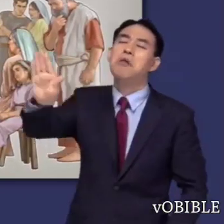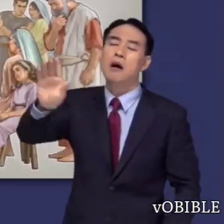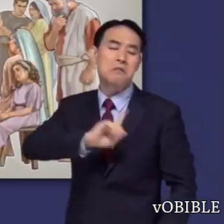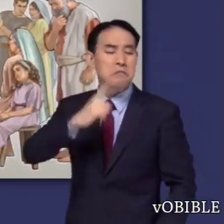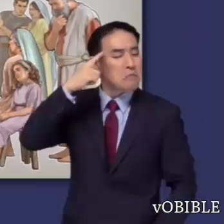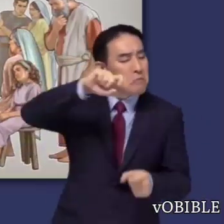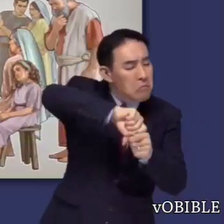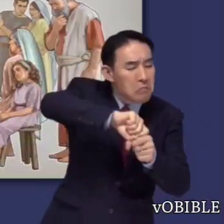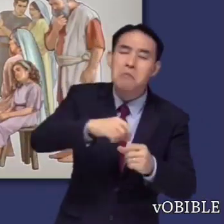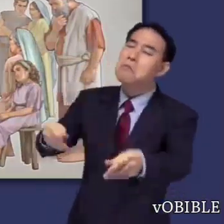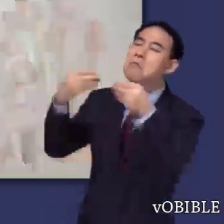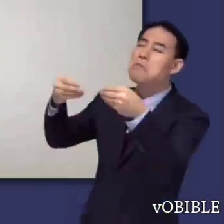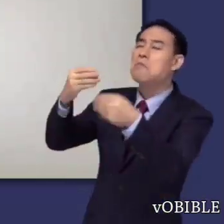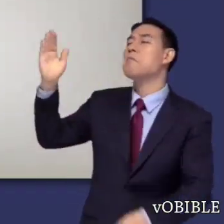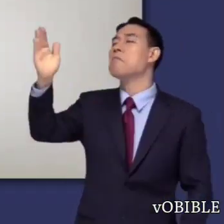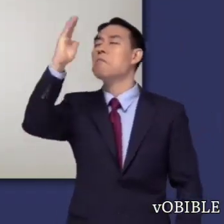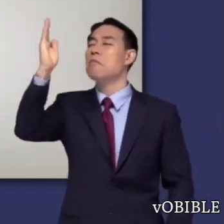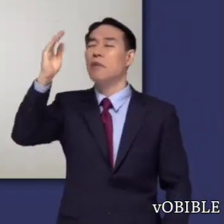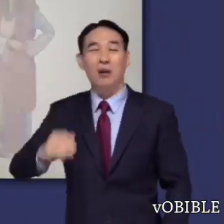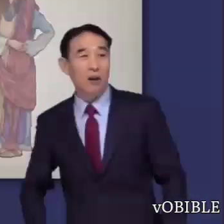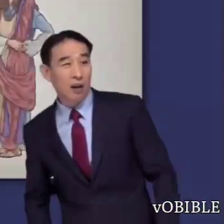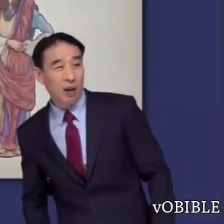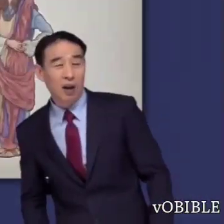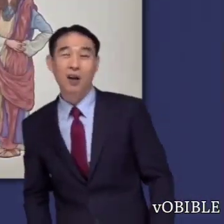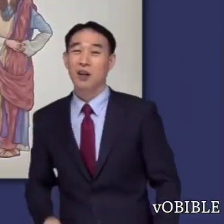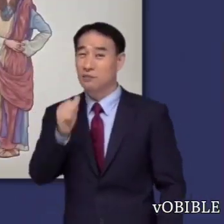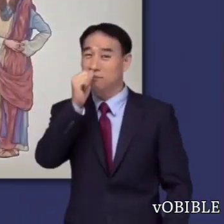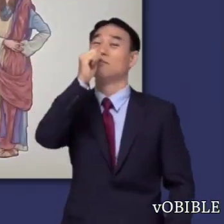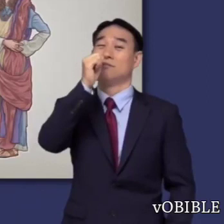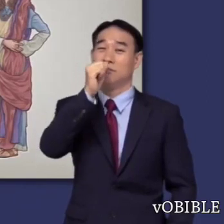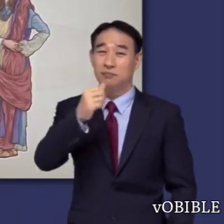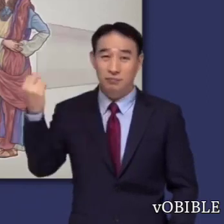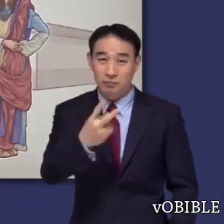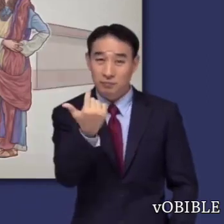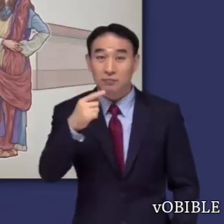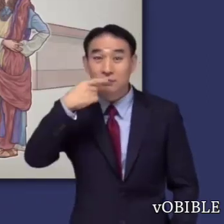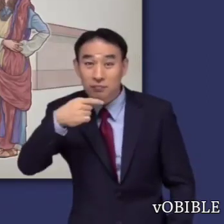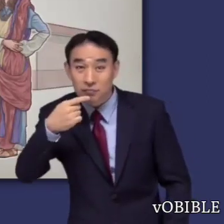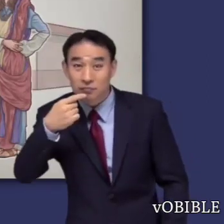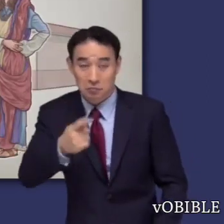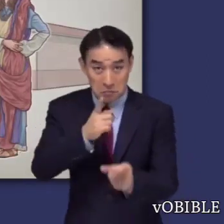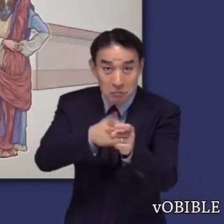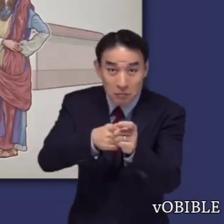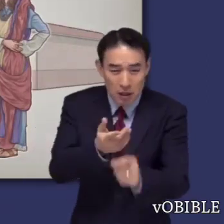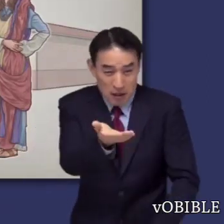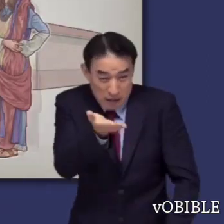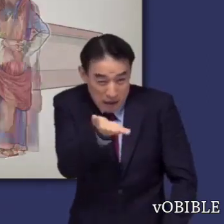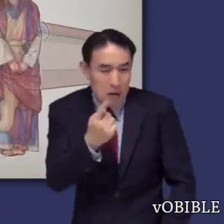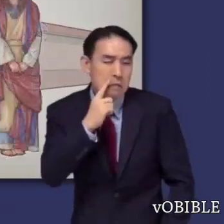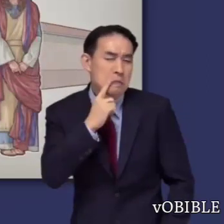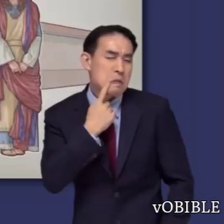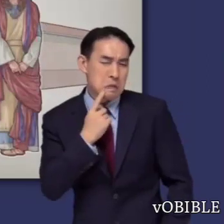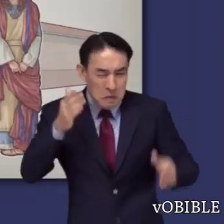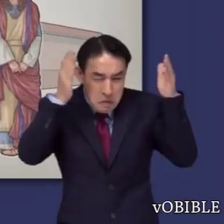与基督所教的相违背。保罗还提醒说，有些人一心贪财，结